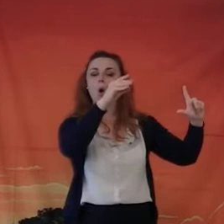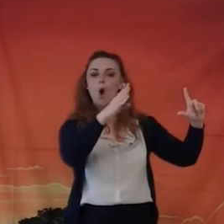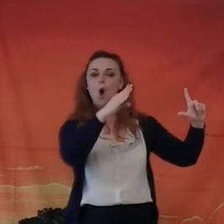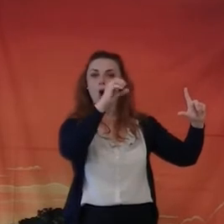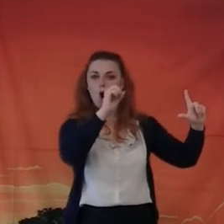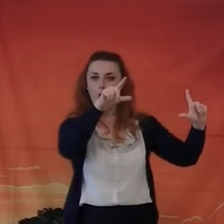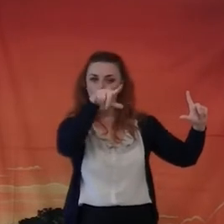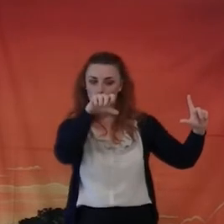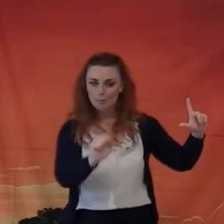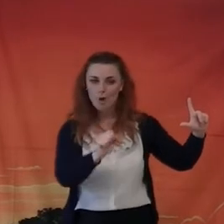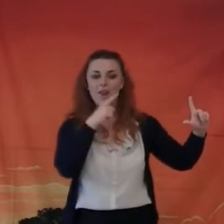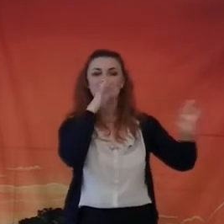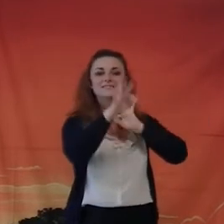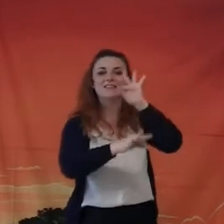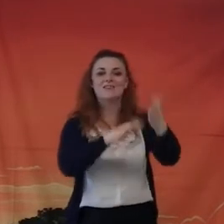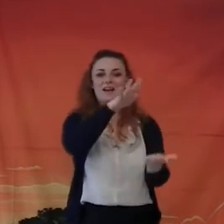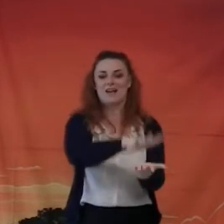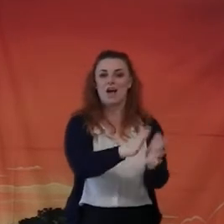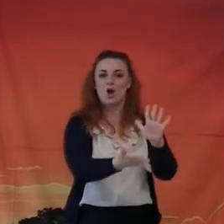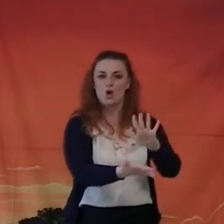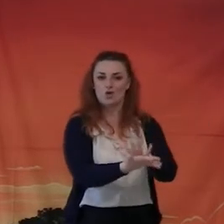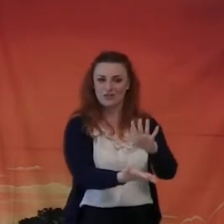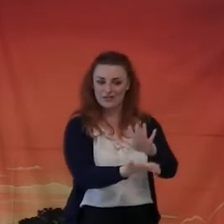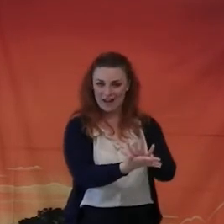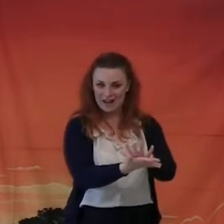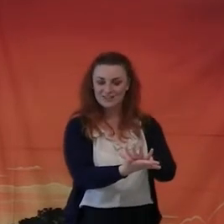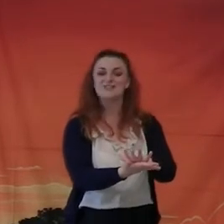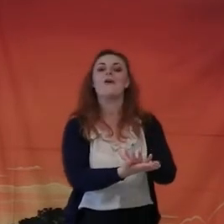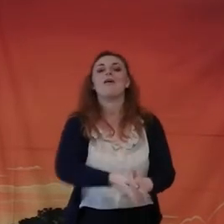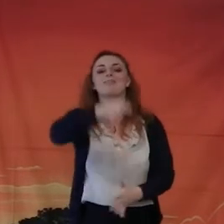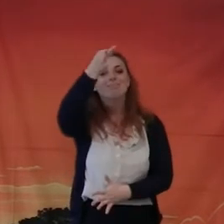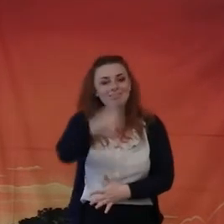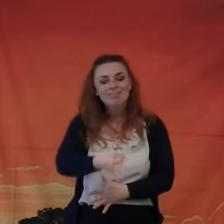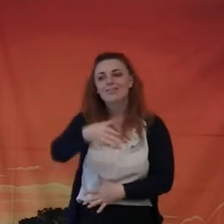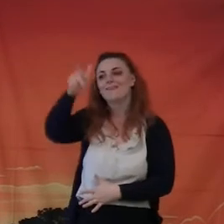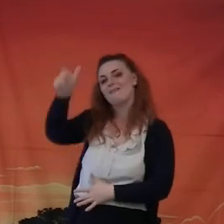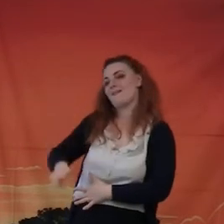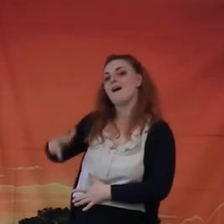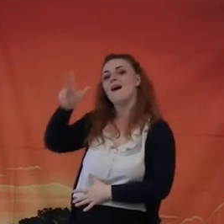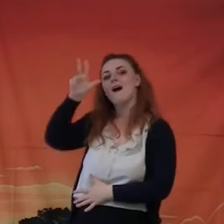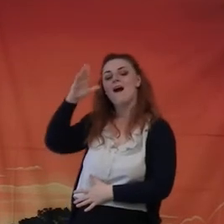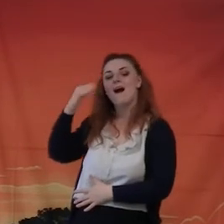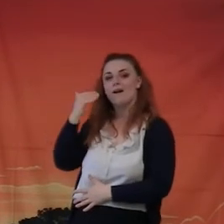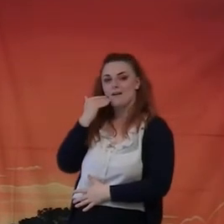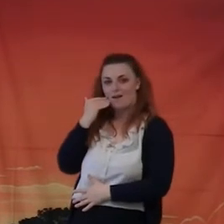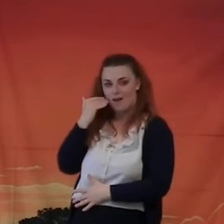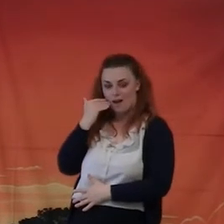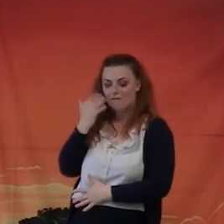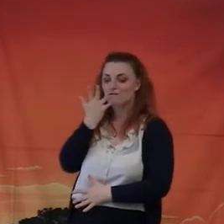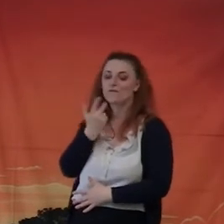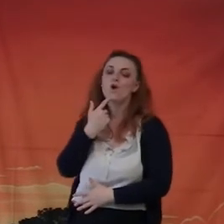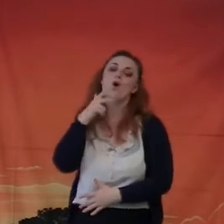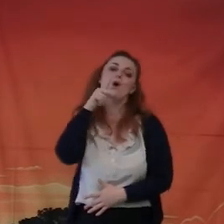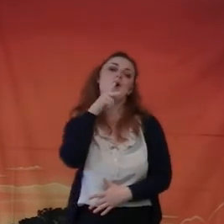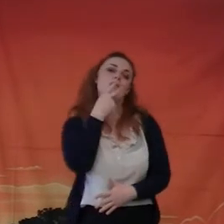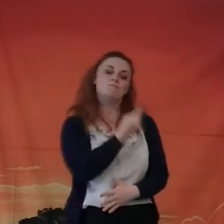il ragazzo che decide di sposare una ragazza lì deve comunque fare un contratto con del